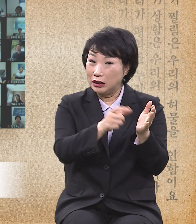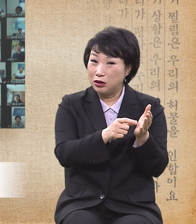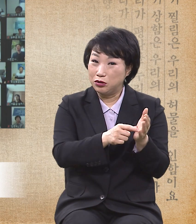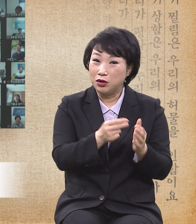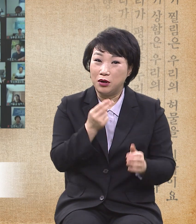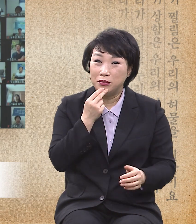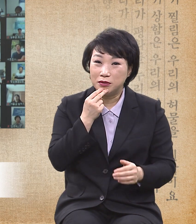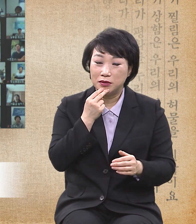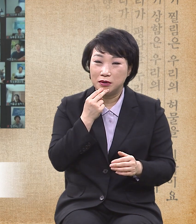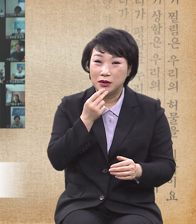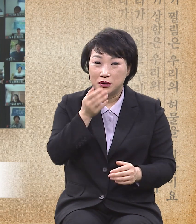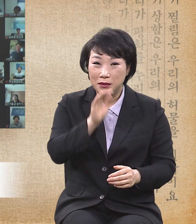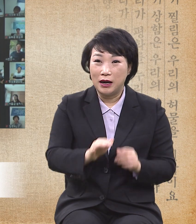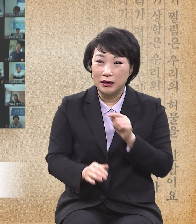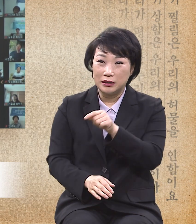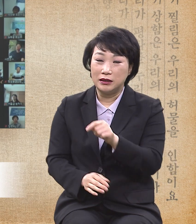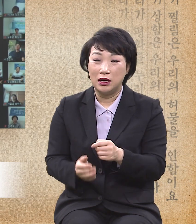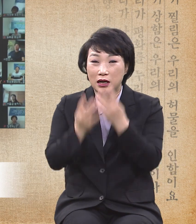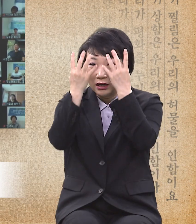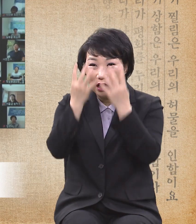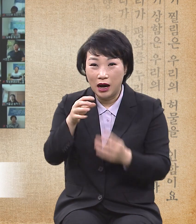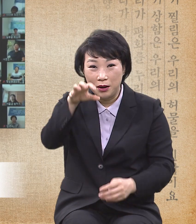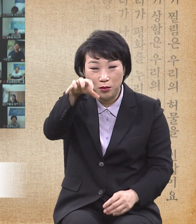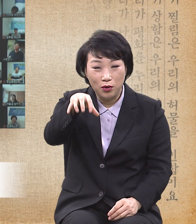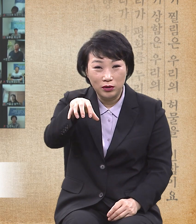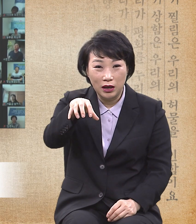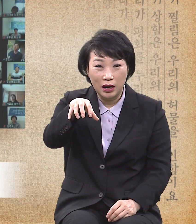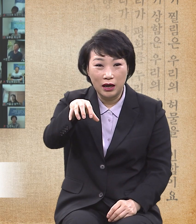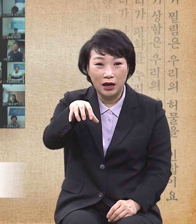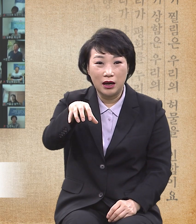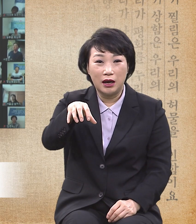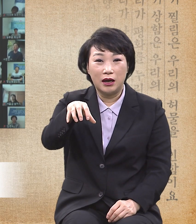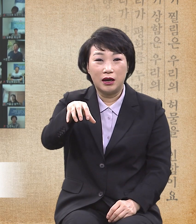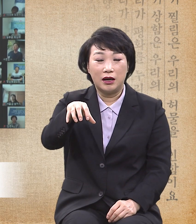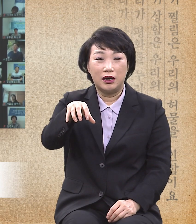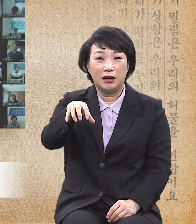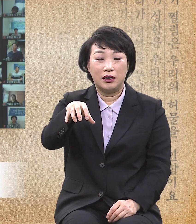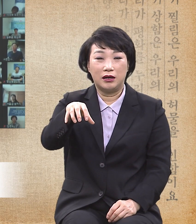않았으면 그 감옥에 있는